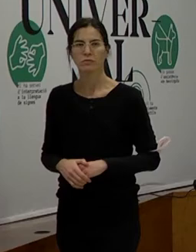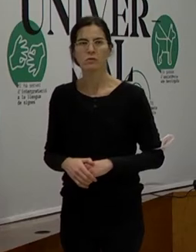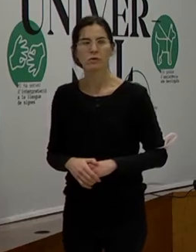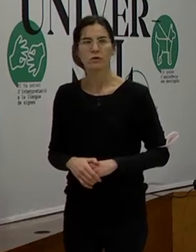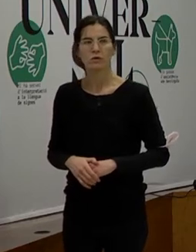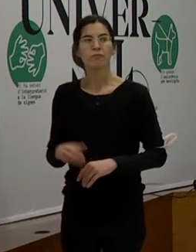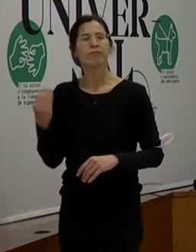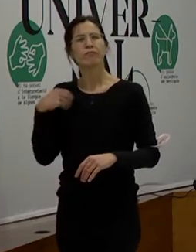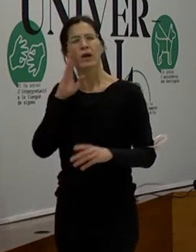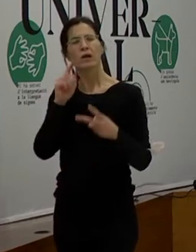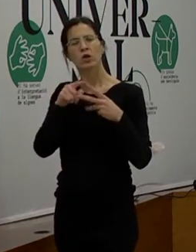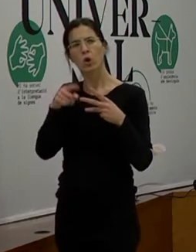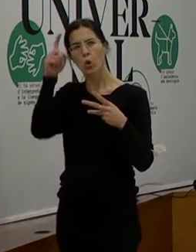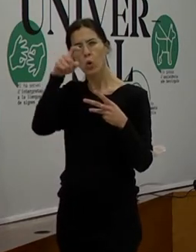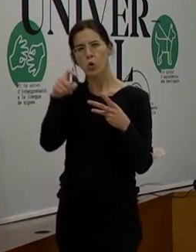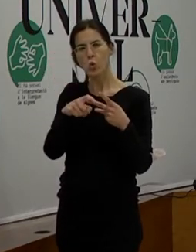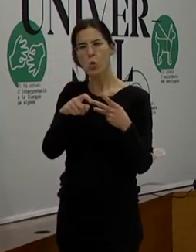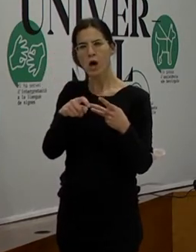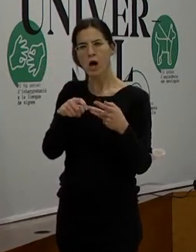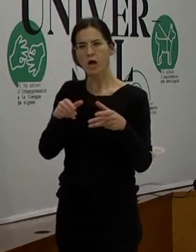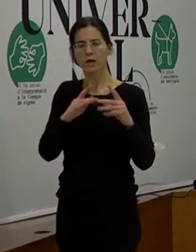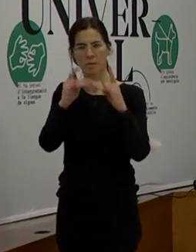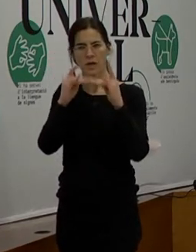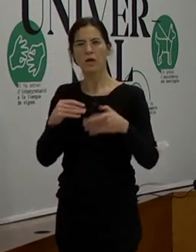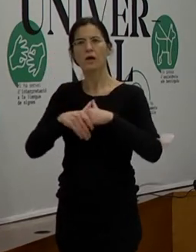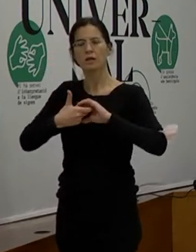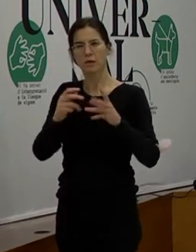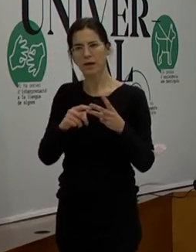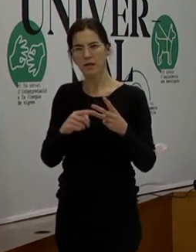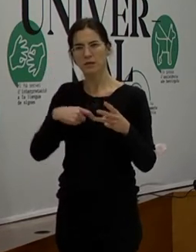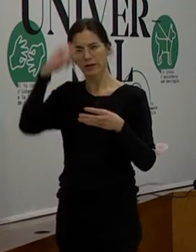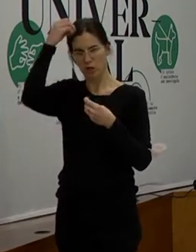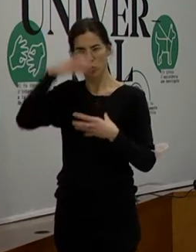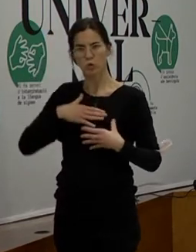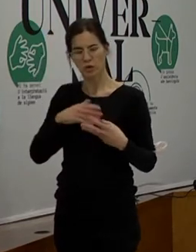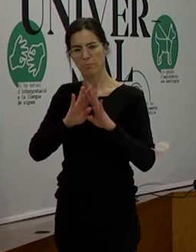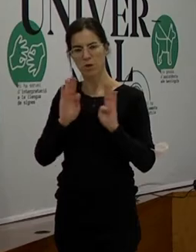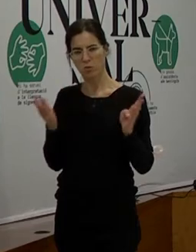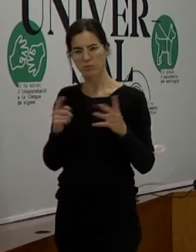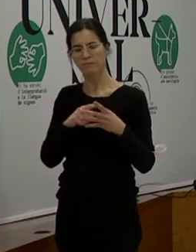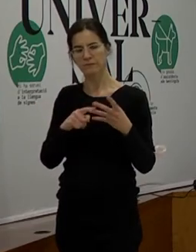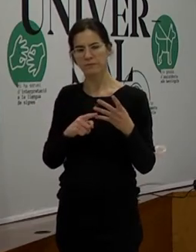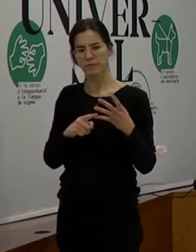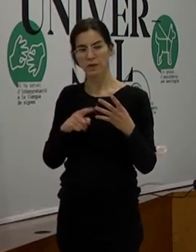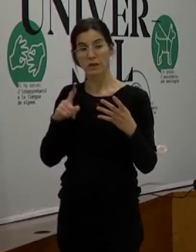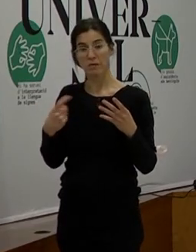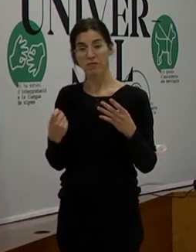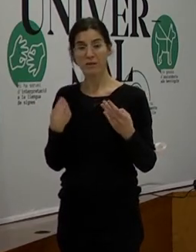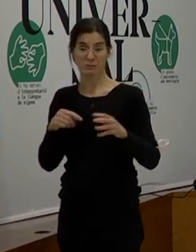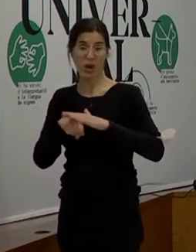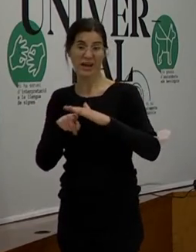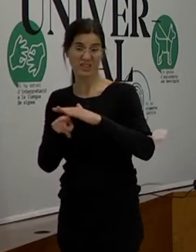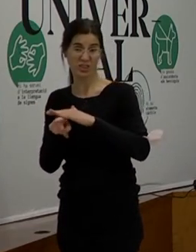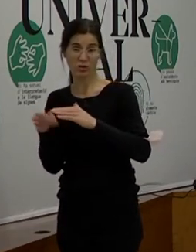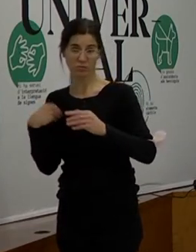He dit la grua, he dit la camilla, he dit el rentamans, la dutxa si és necessari, el biombo, i després la gestió d'això.